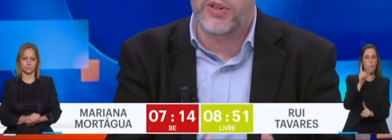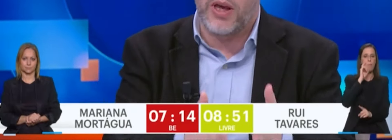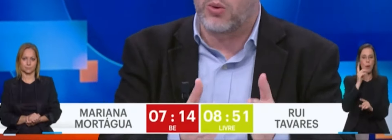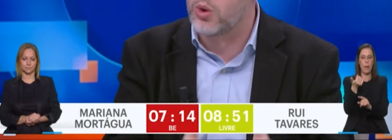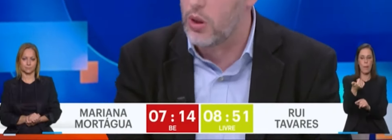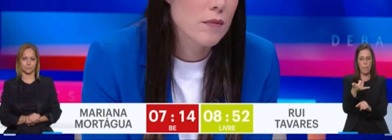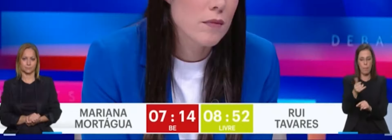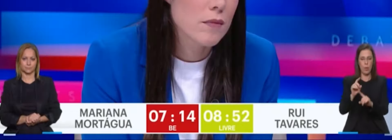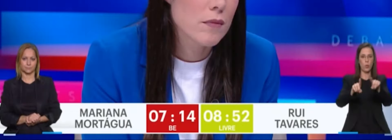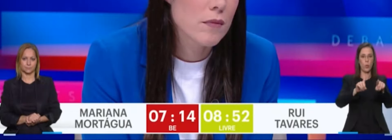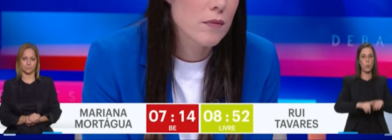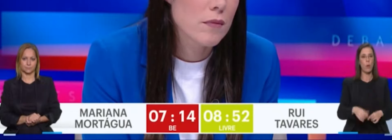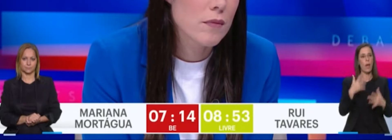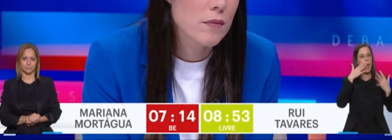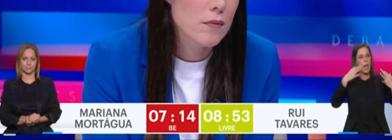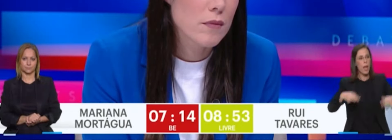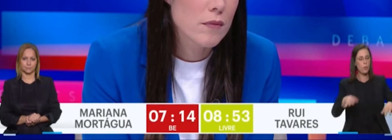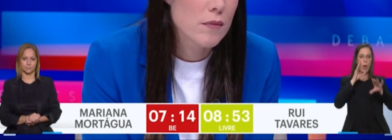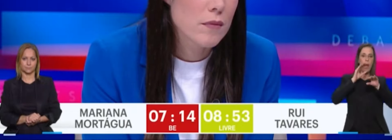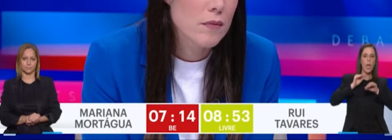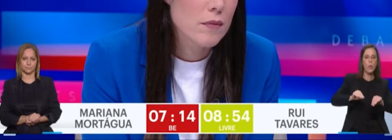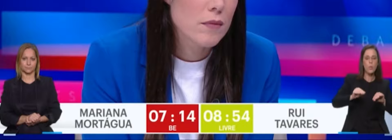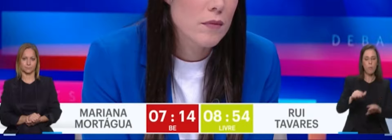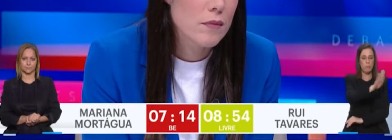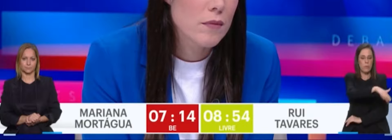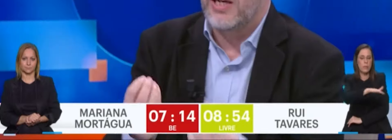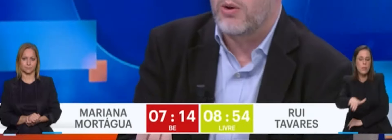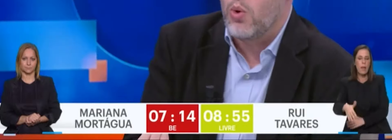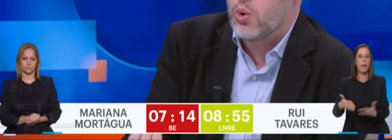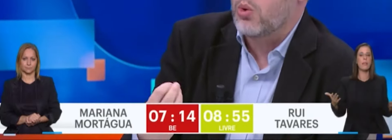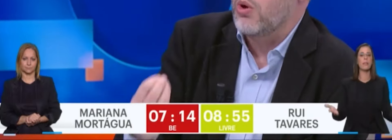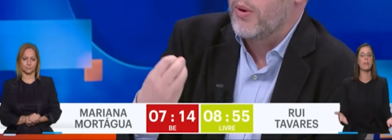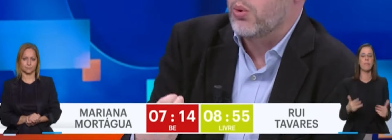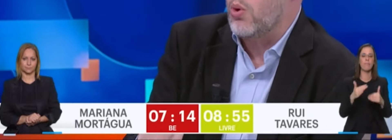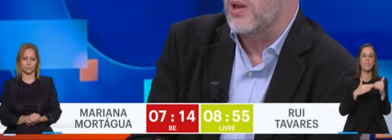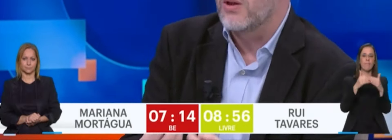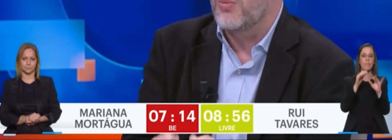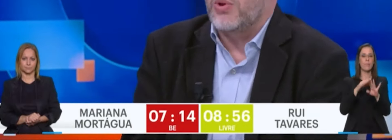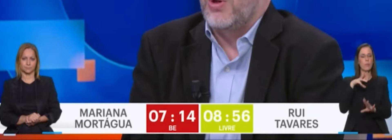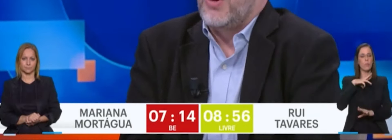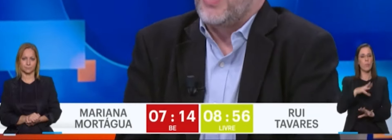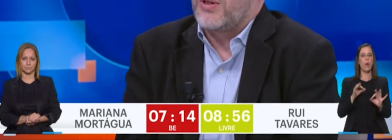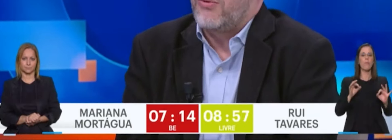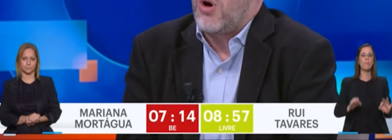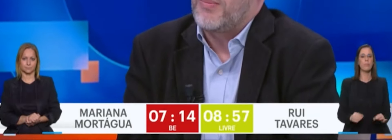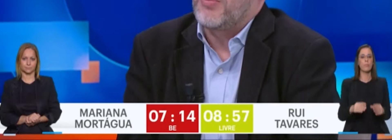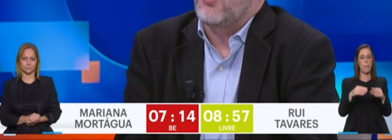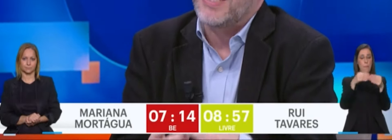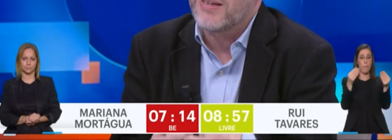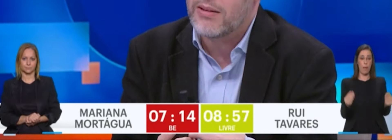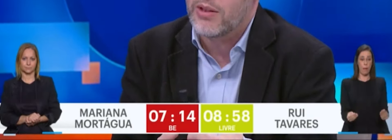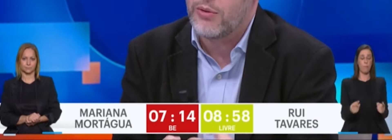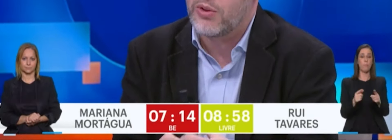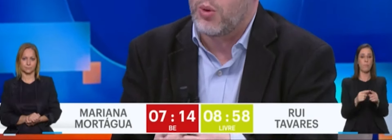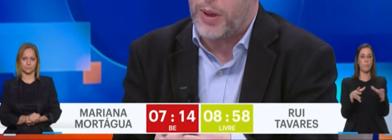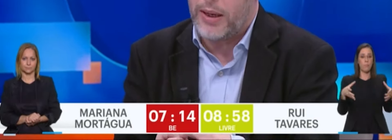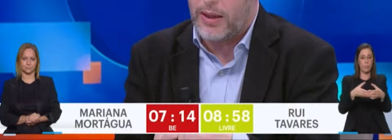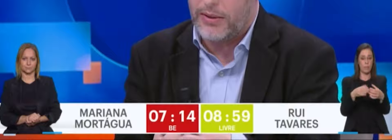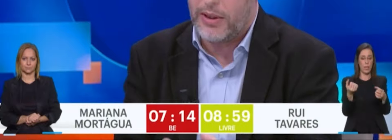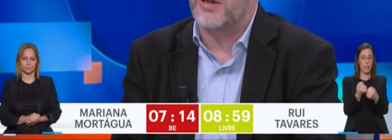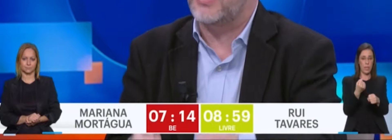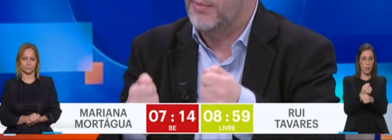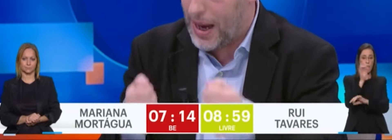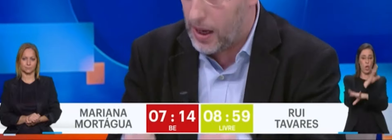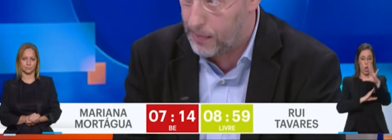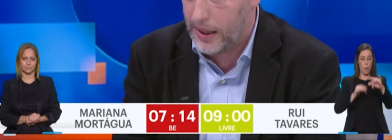biodiversidade no restauro da natureza na educação na ciência na construção em Portugal daquilo que pode ser uma plataforma para uma elite de serviço europeia